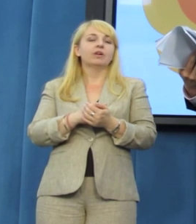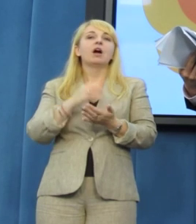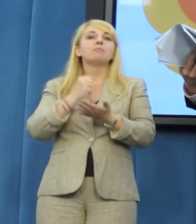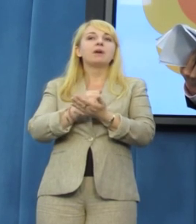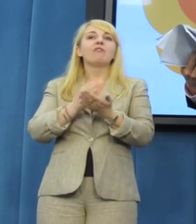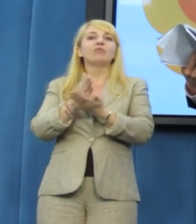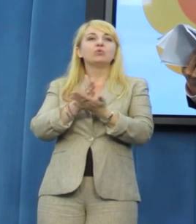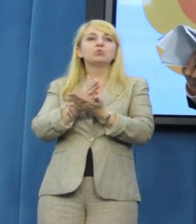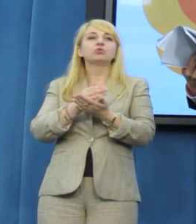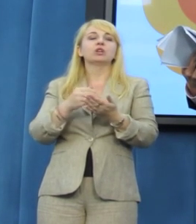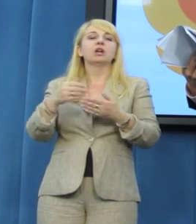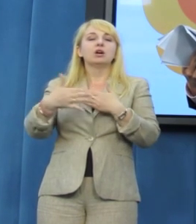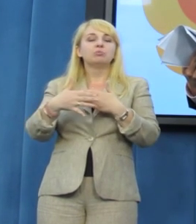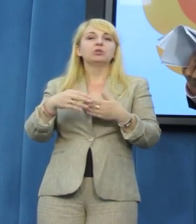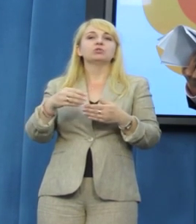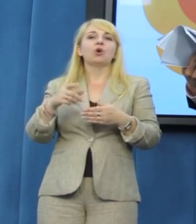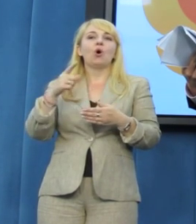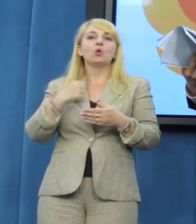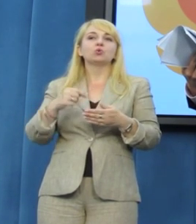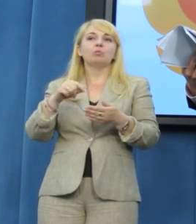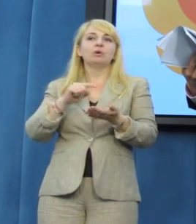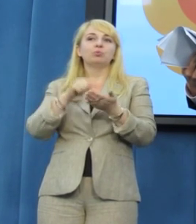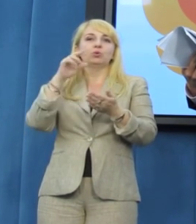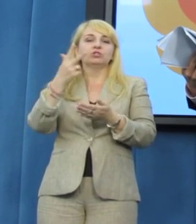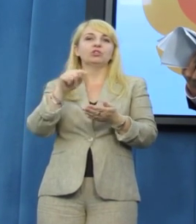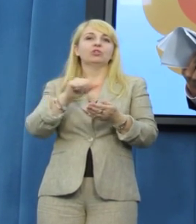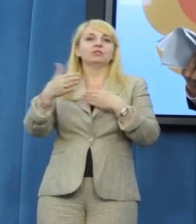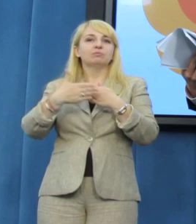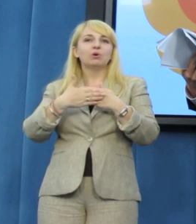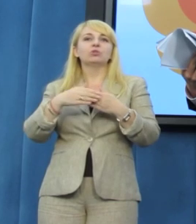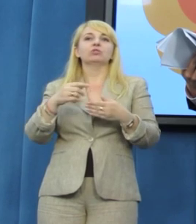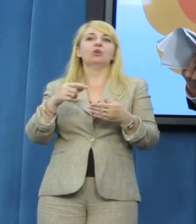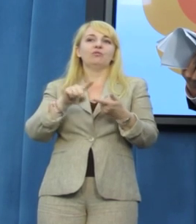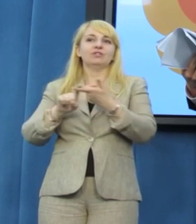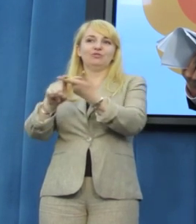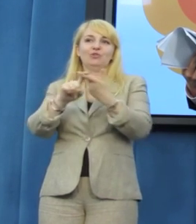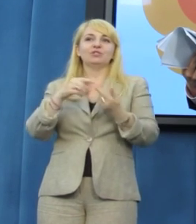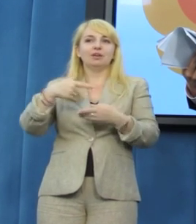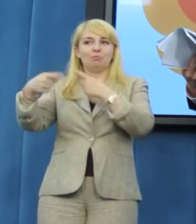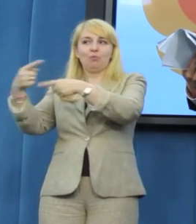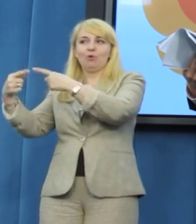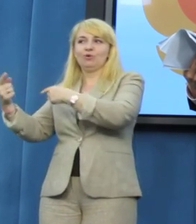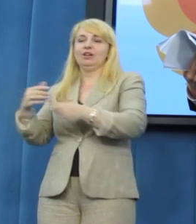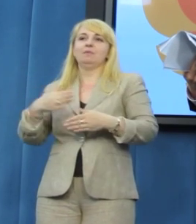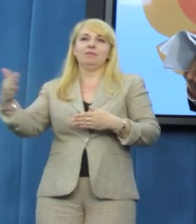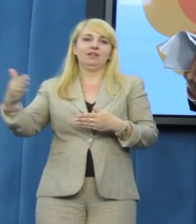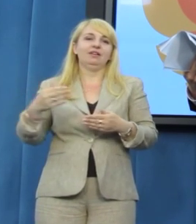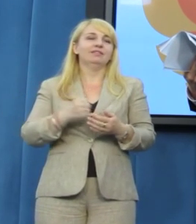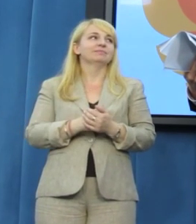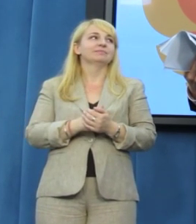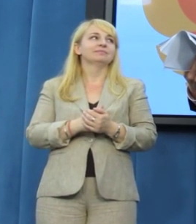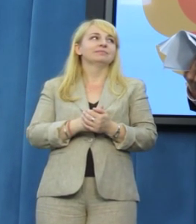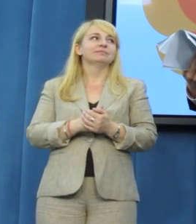Prawo to służy obok osoby określonej w ustępie 3, także jej bliskim, to jest małżonkowi albo partnerowi wstępnym, rodzeństwie i przysposobionym.